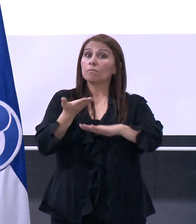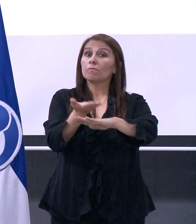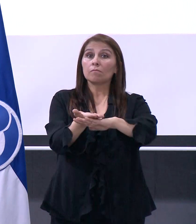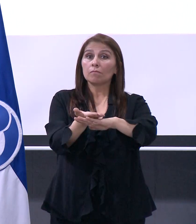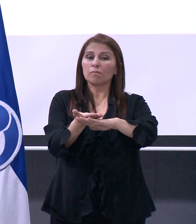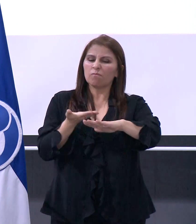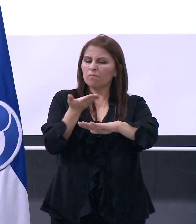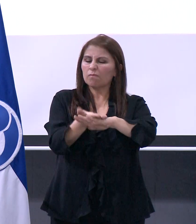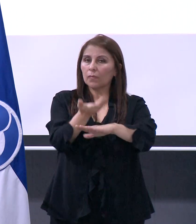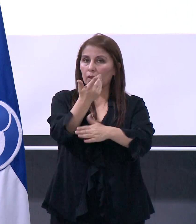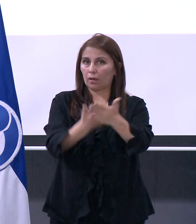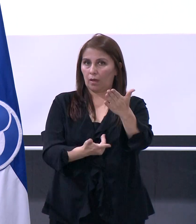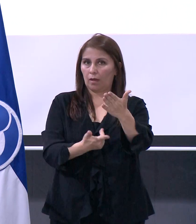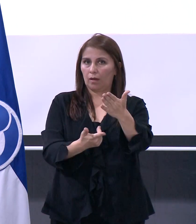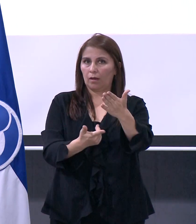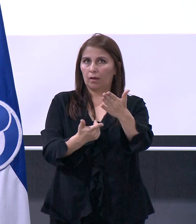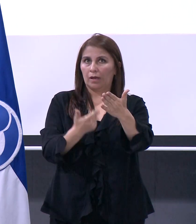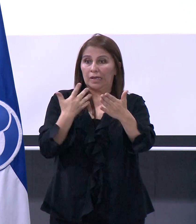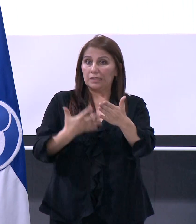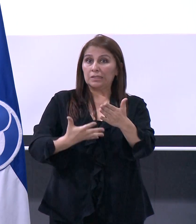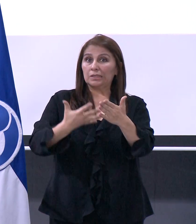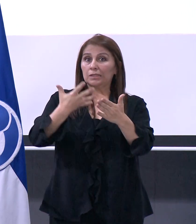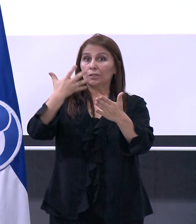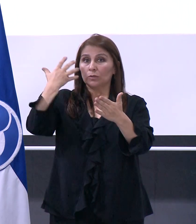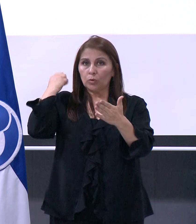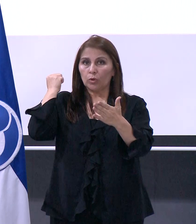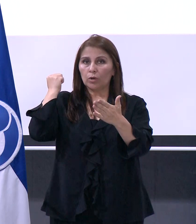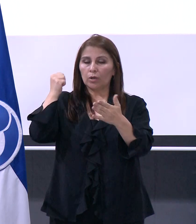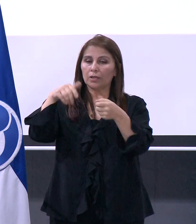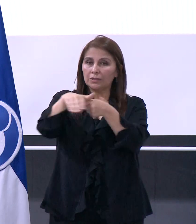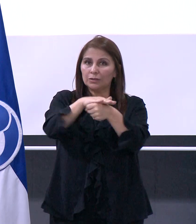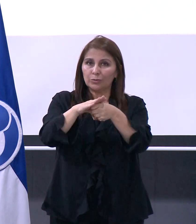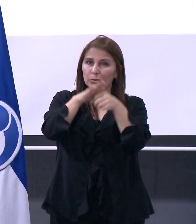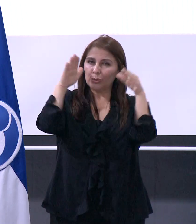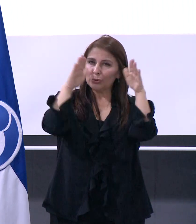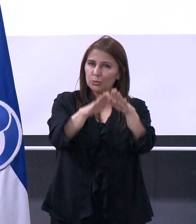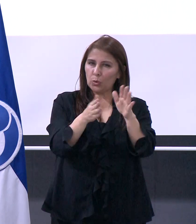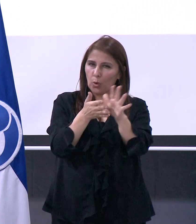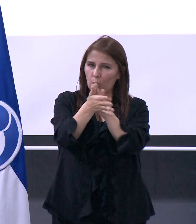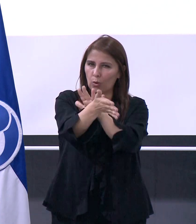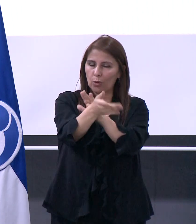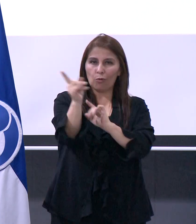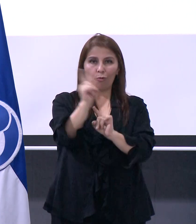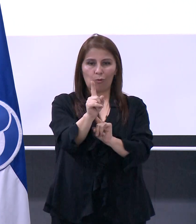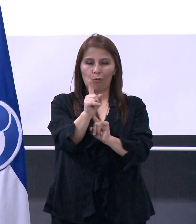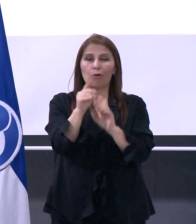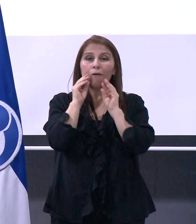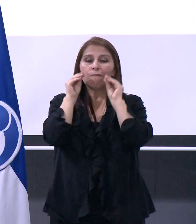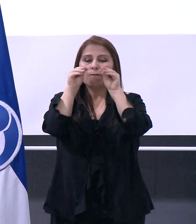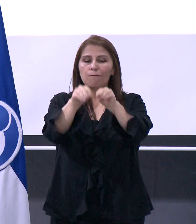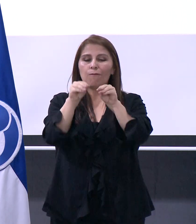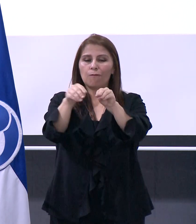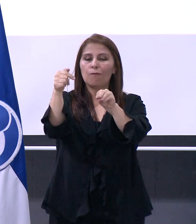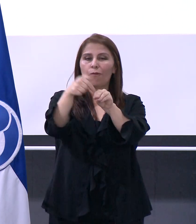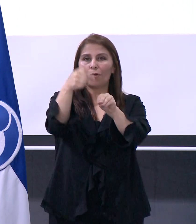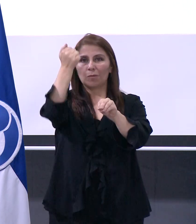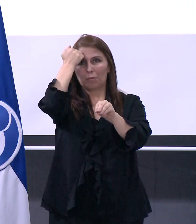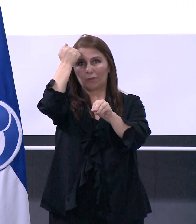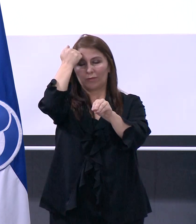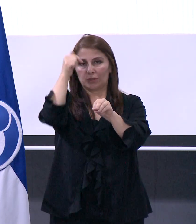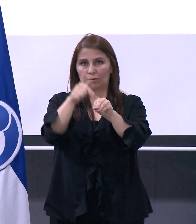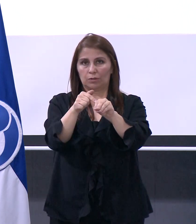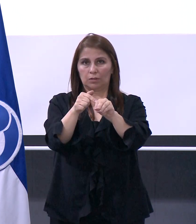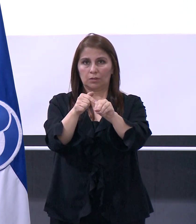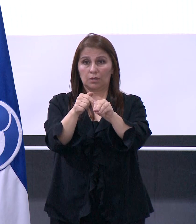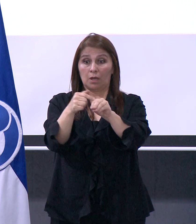una versión no de la historia de la universidad pedagógica sino de la formación de maestros que